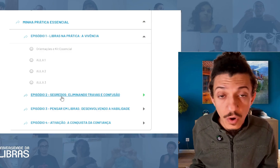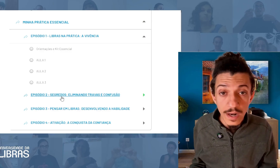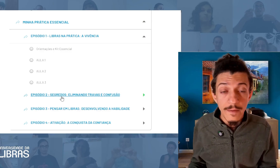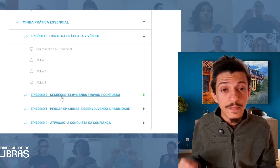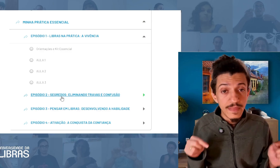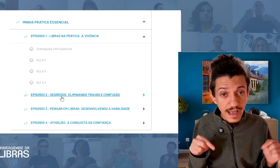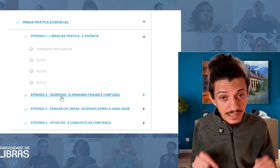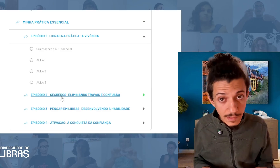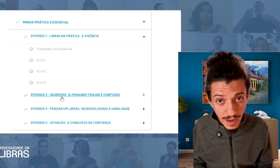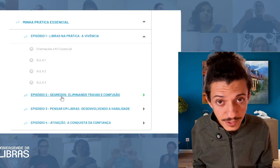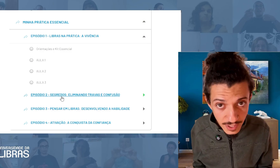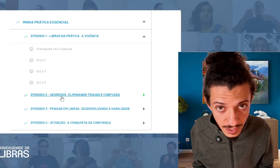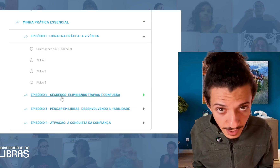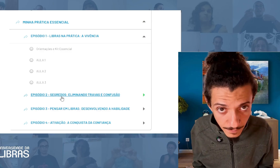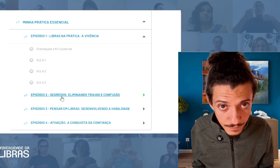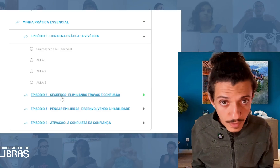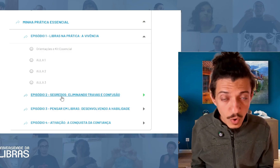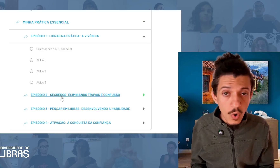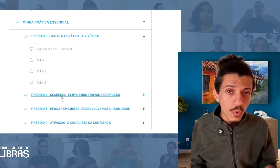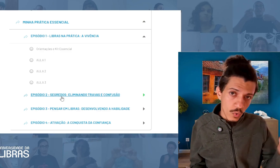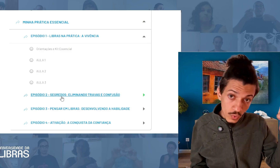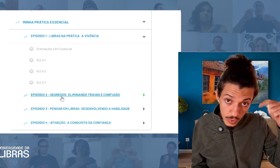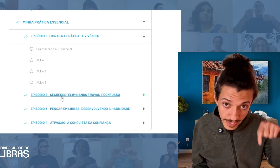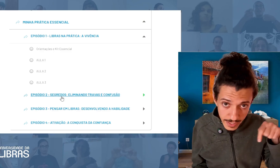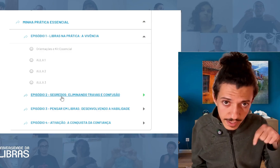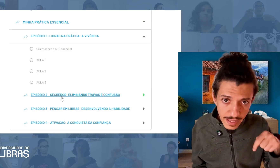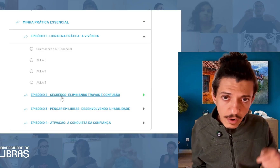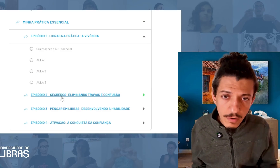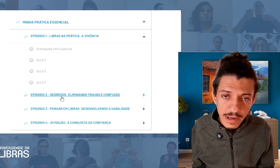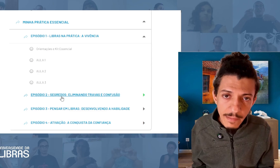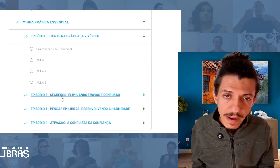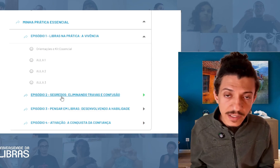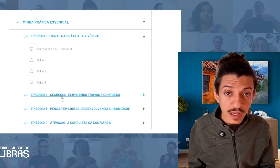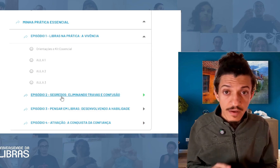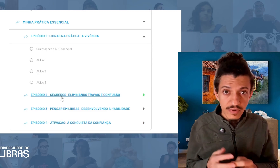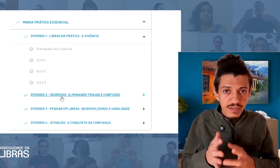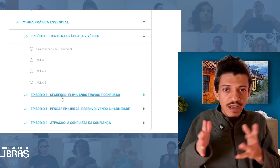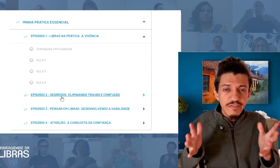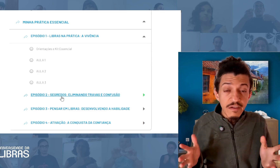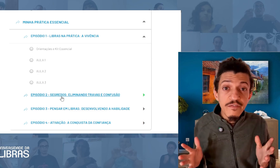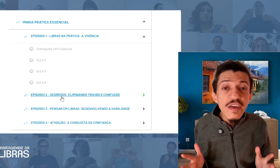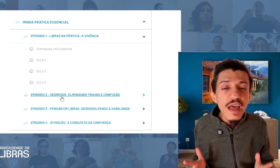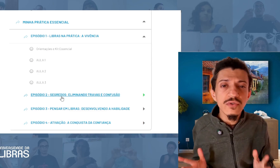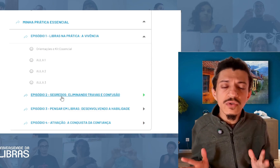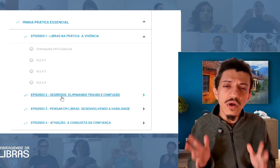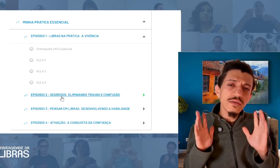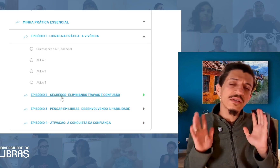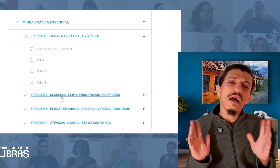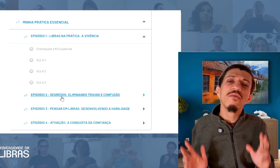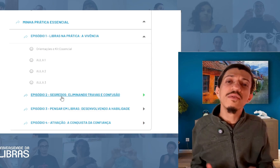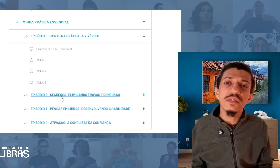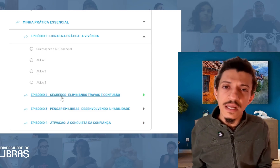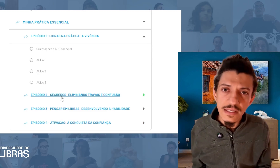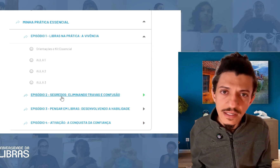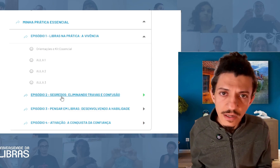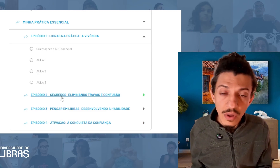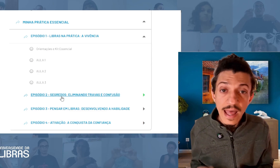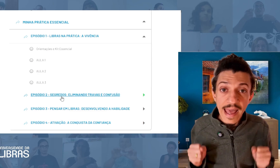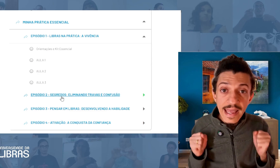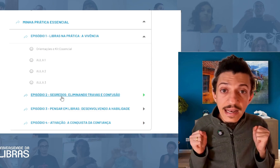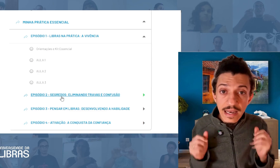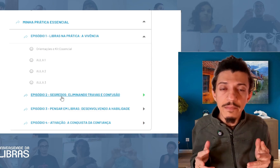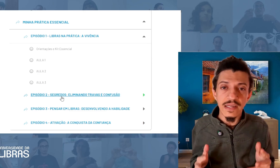certo? Olha, nessa página aqui, ou no link que tem logo aqui abaixo, você vai ver vídeos dos nossos alunos